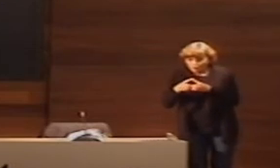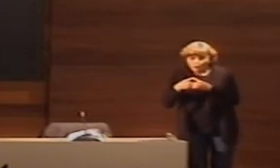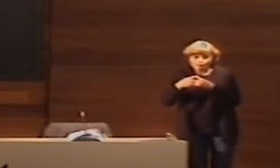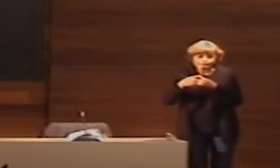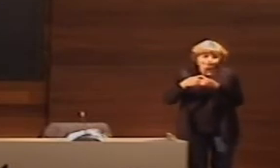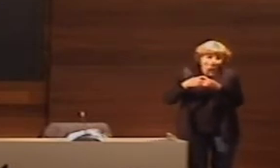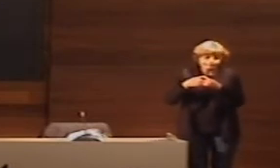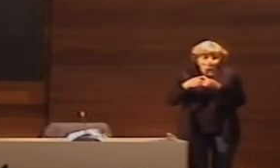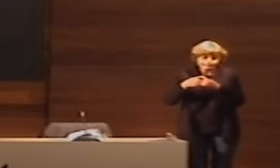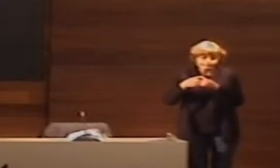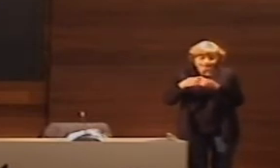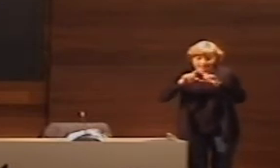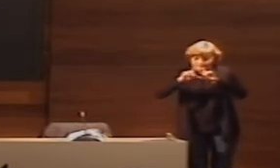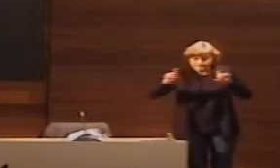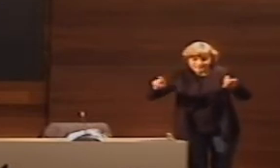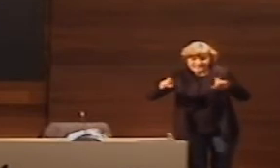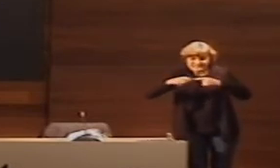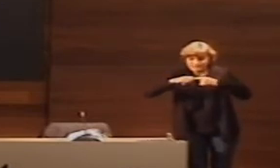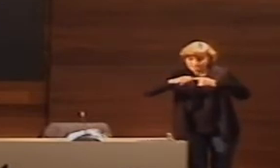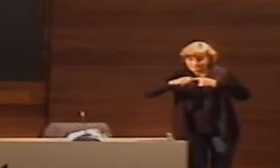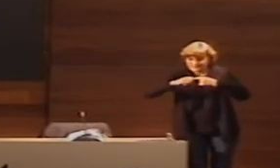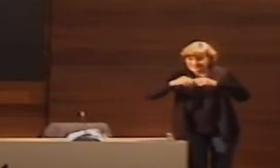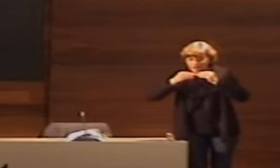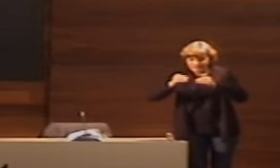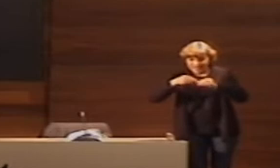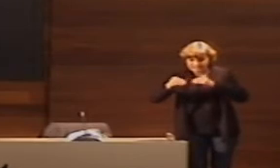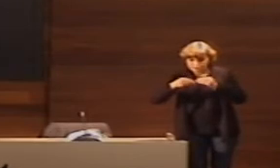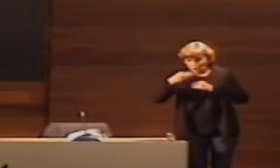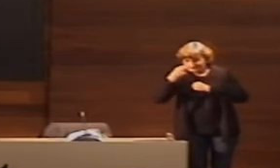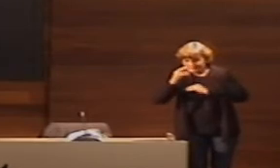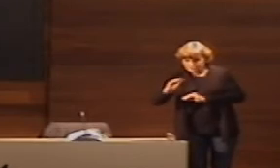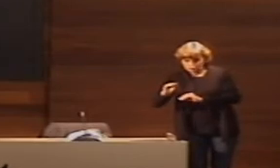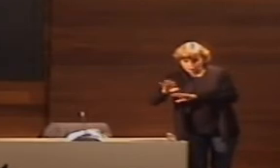de envases y de la distribución. Y pues